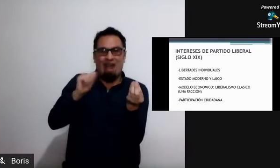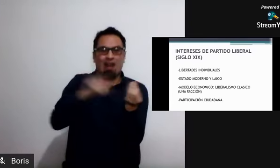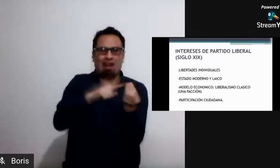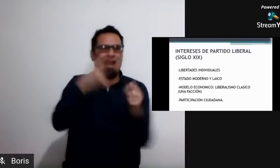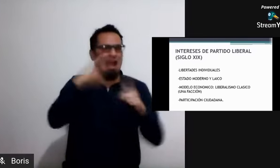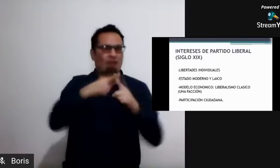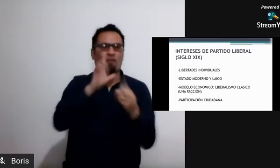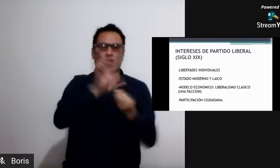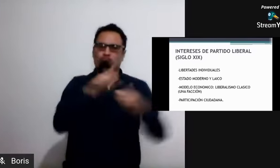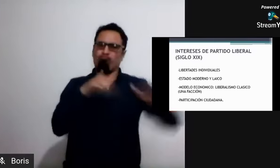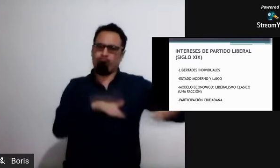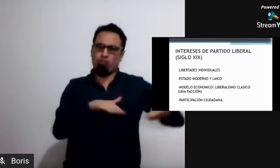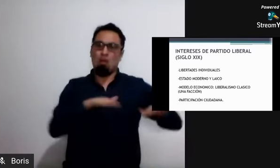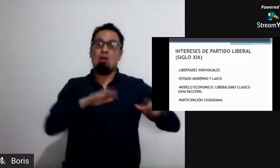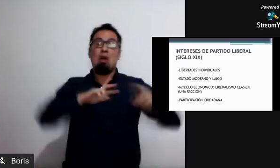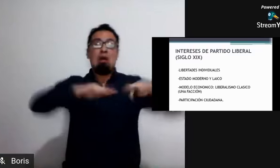los Gólgotas.